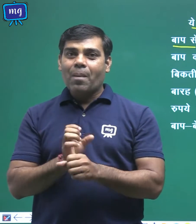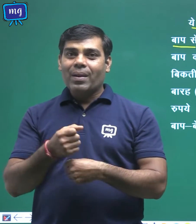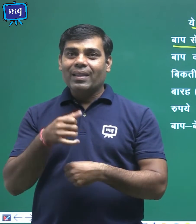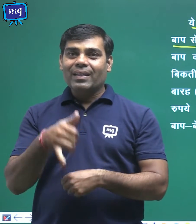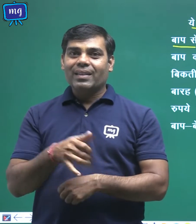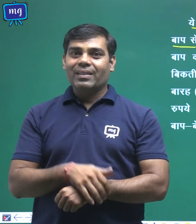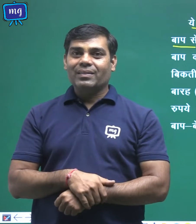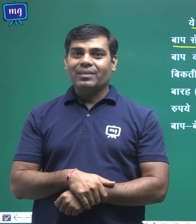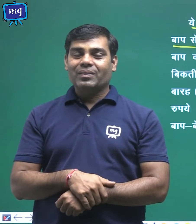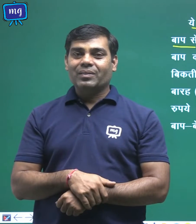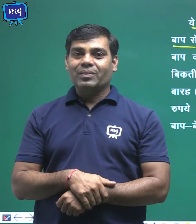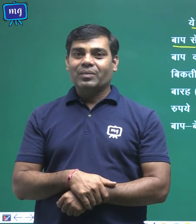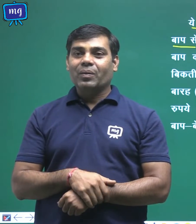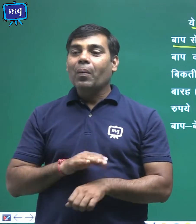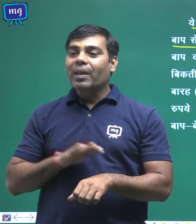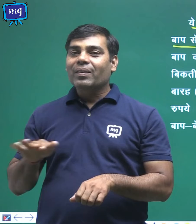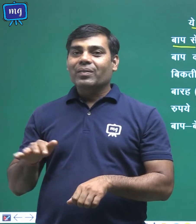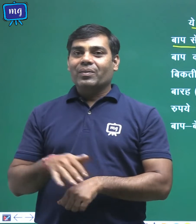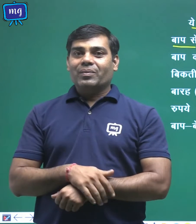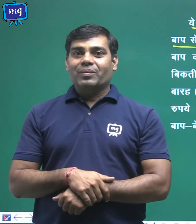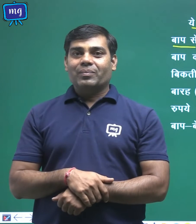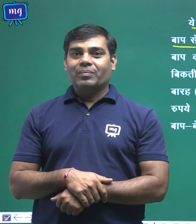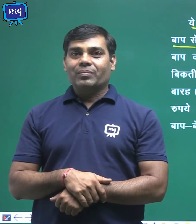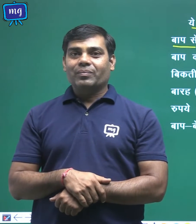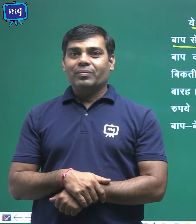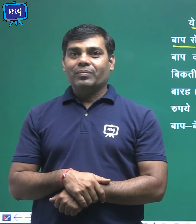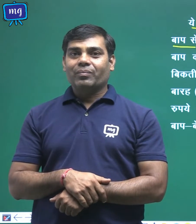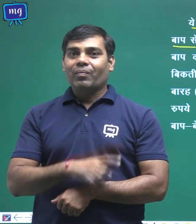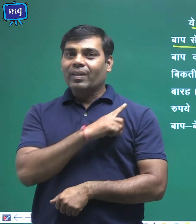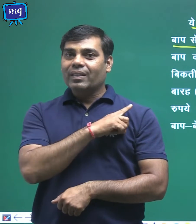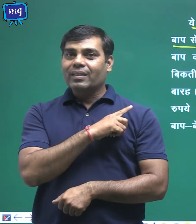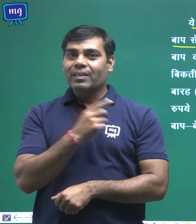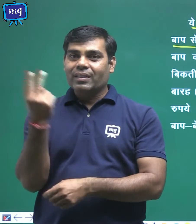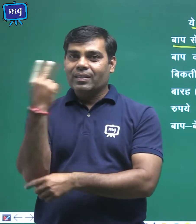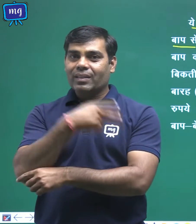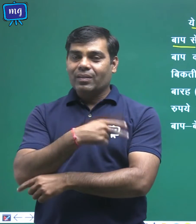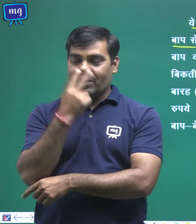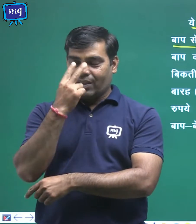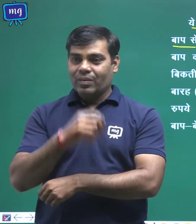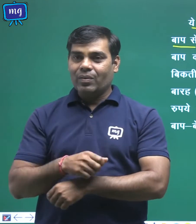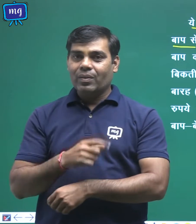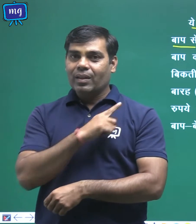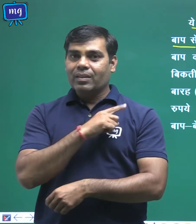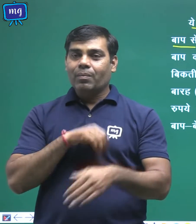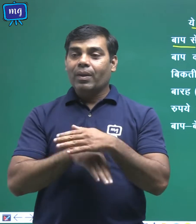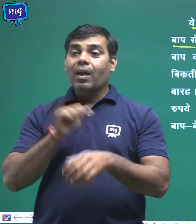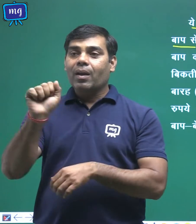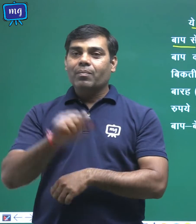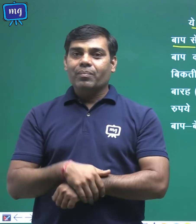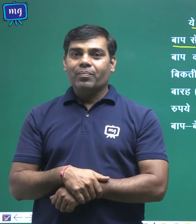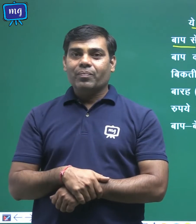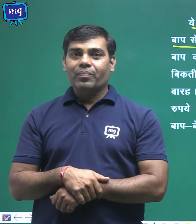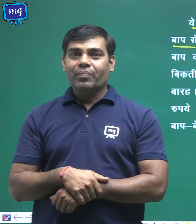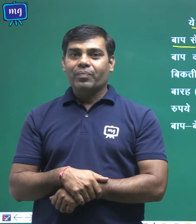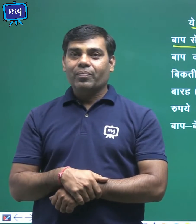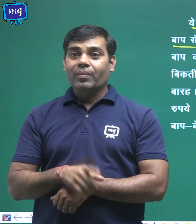बनाता है। प्यारे बच्चों, इस चित्र को देखो। इसमें आप